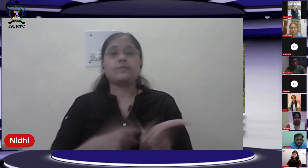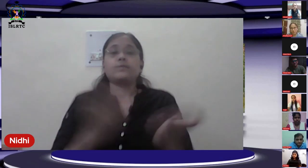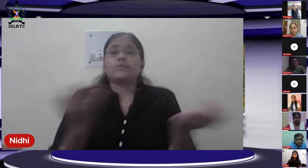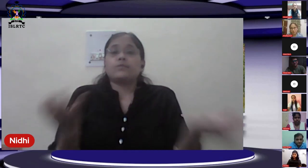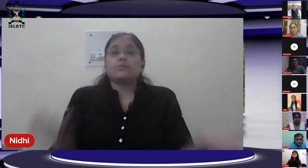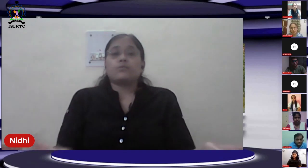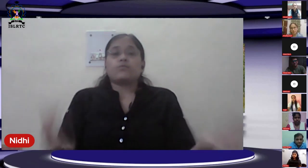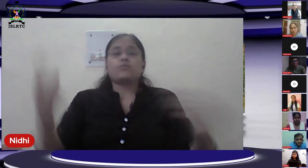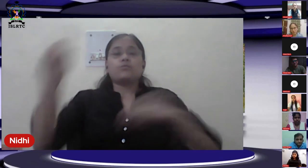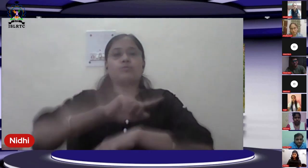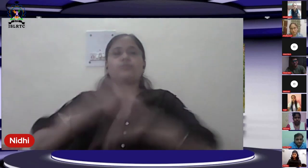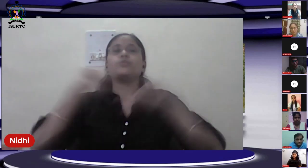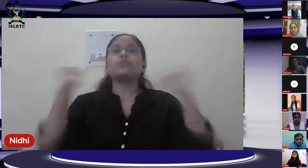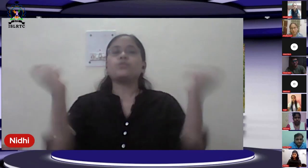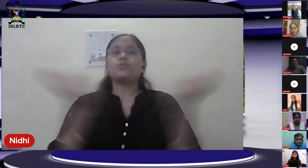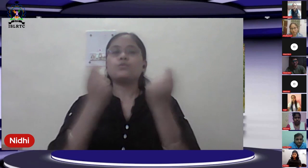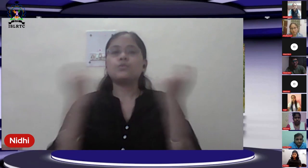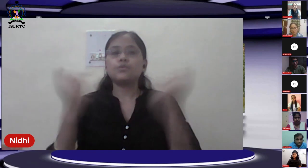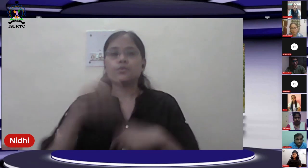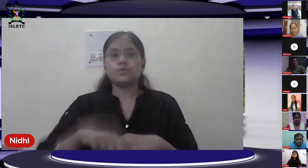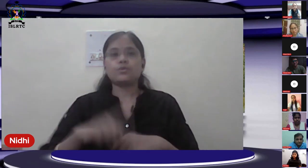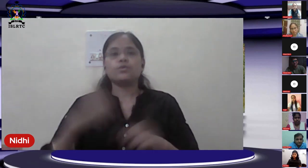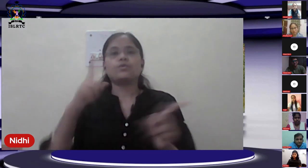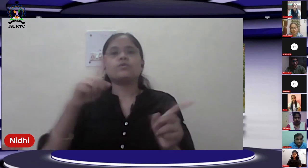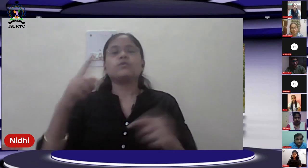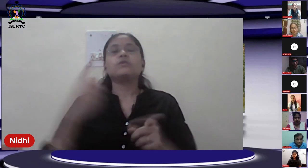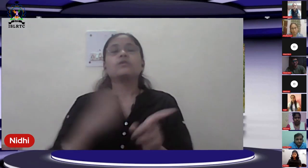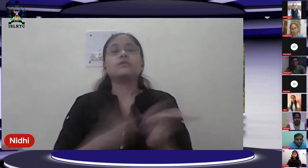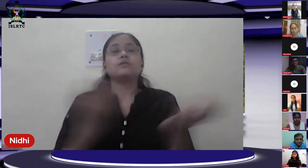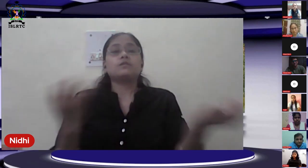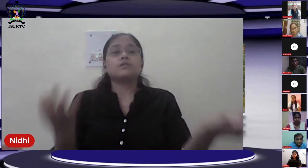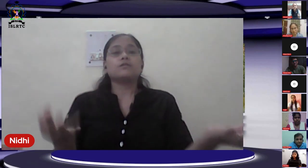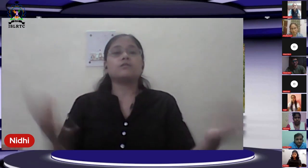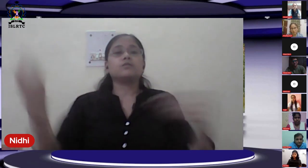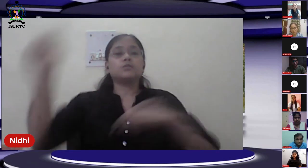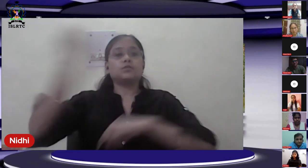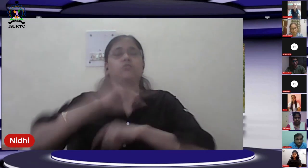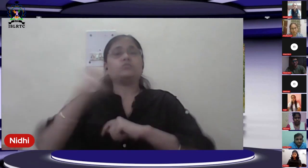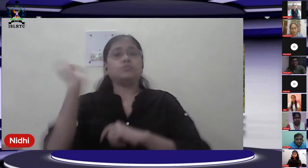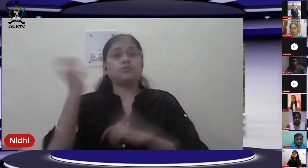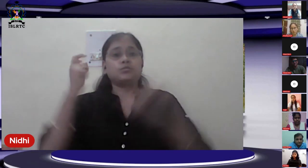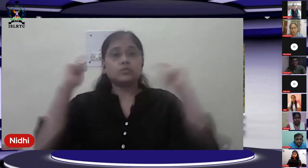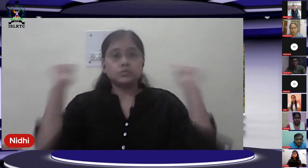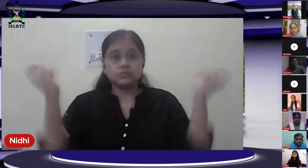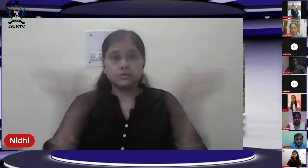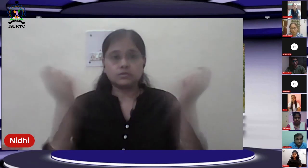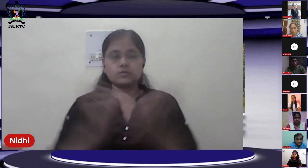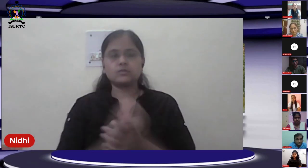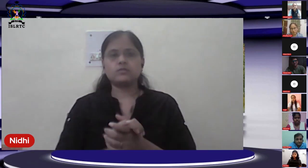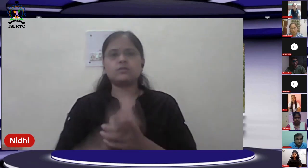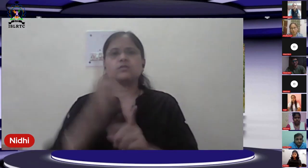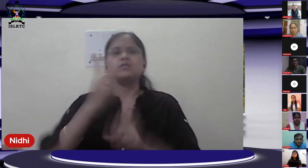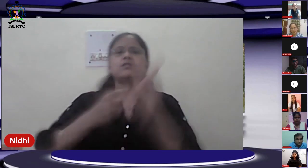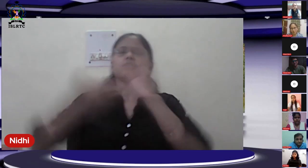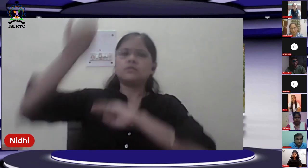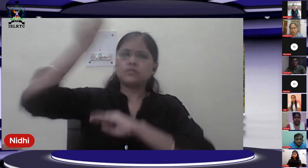भी योग दिवस के रूप में मनाया जा रहा है, लेकिन पिछले साल जैसे इस बार भी कोविड टाइम में